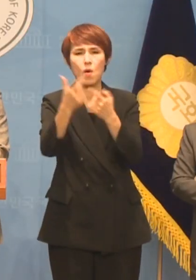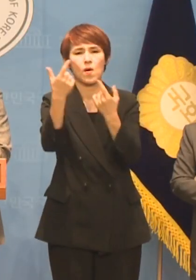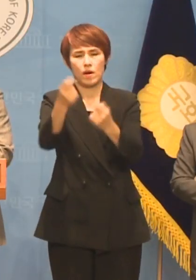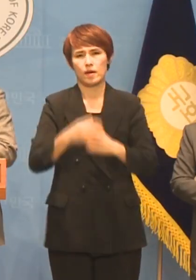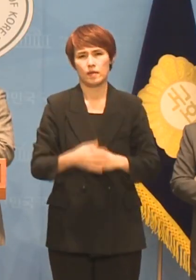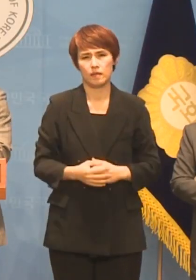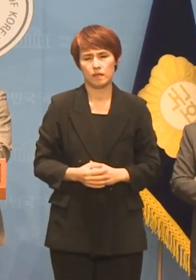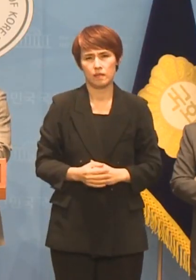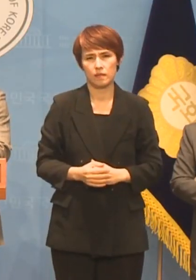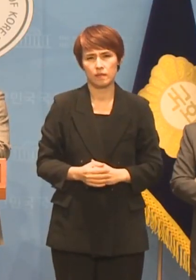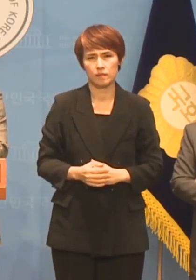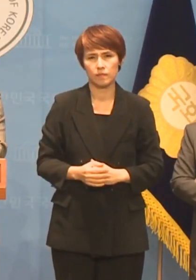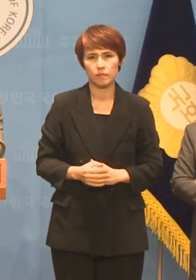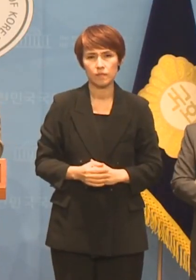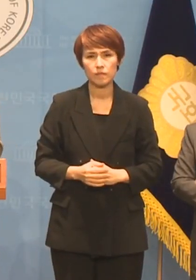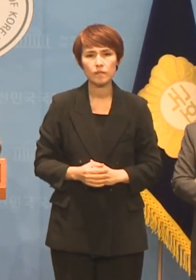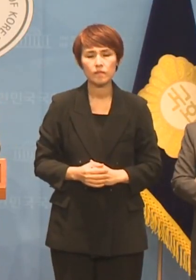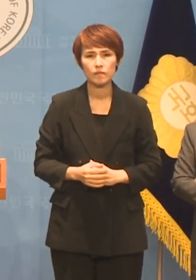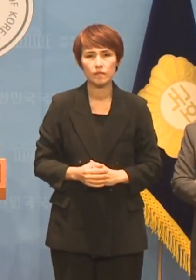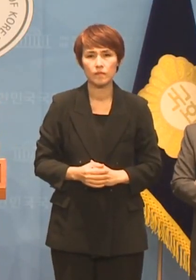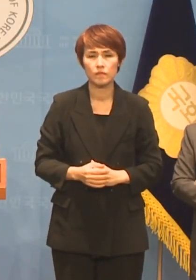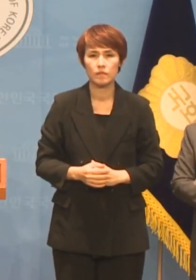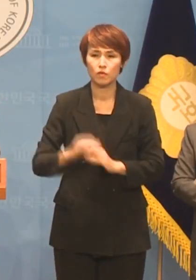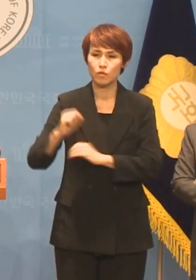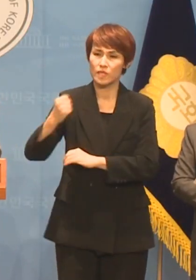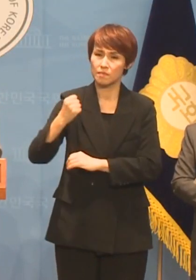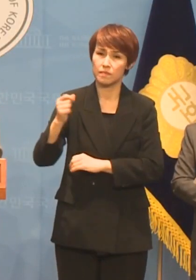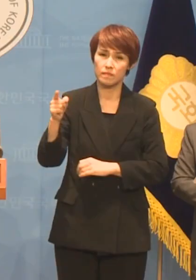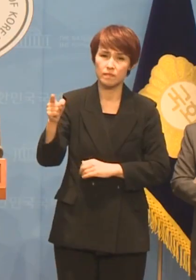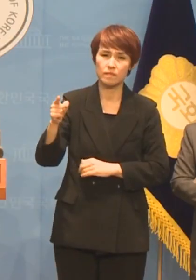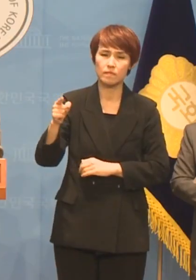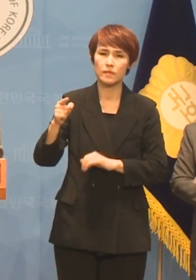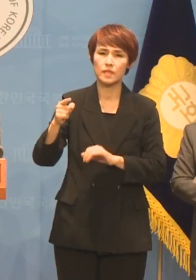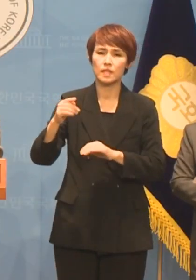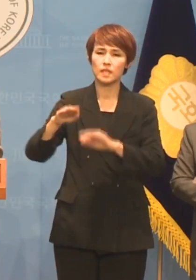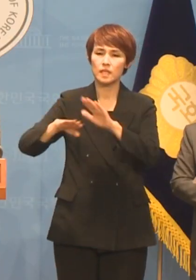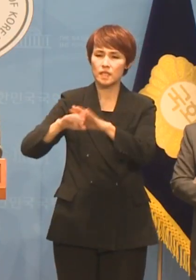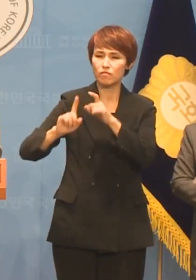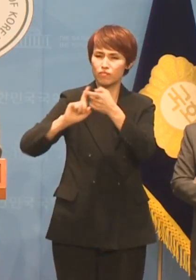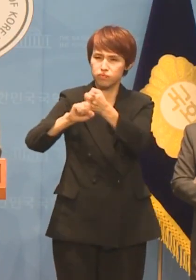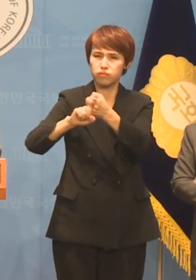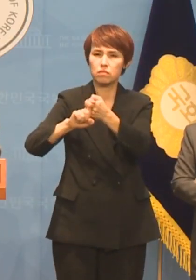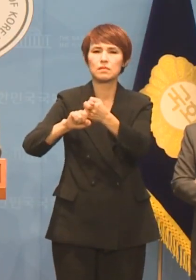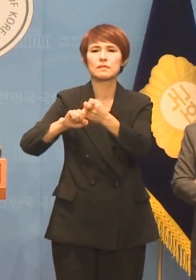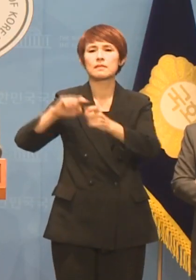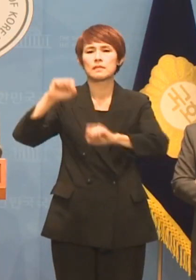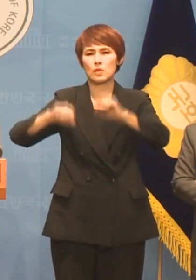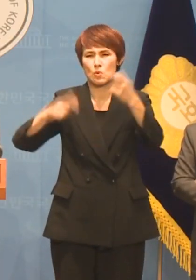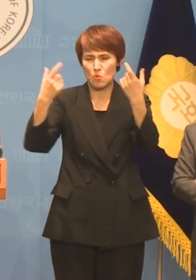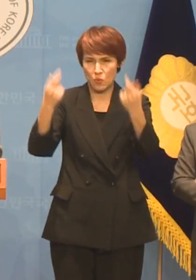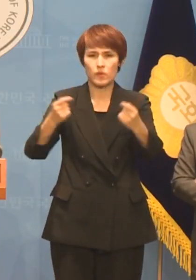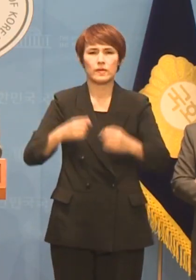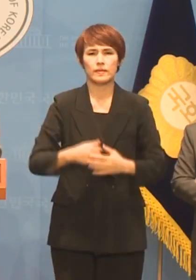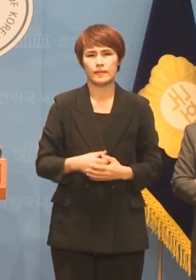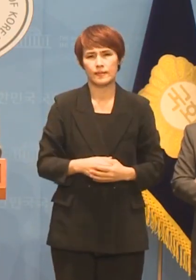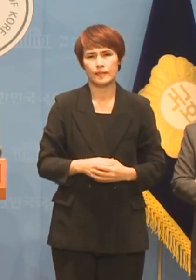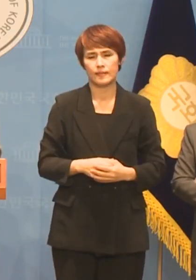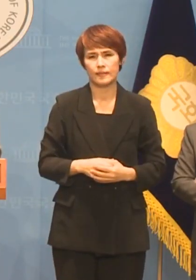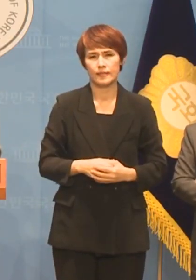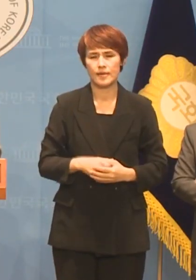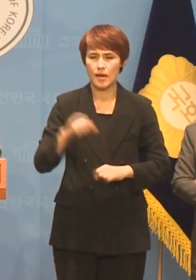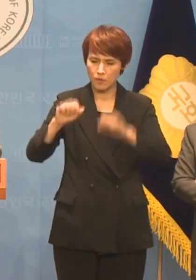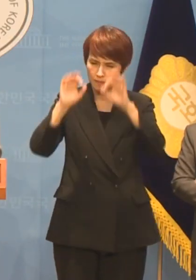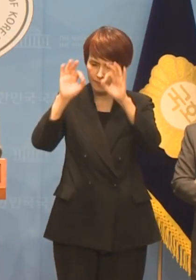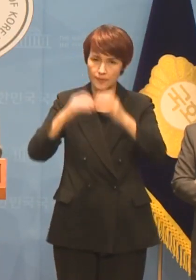것과 다름 아니다. 국힘은 이제 극우 커뮤니티와 다를 바 없는 행보를 보이고 있다. 저희들은 그렇게 보고